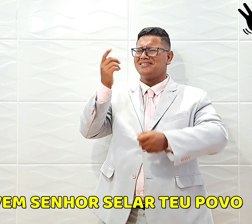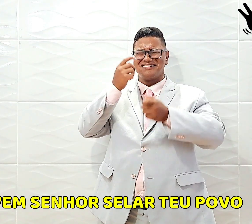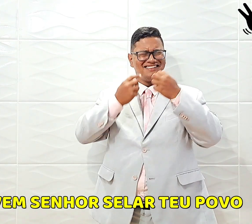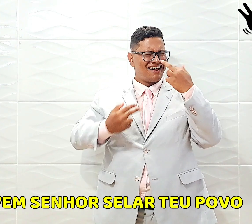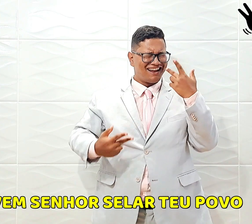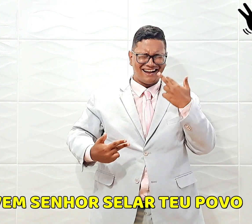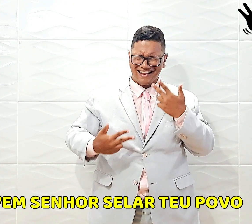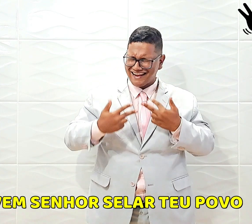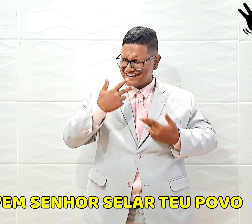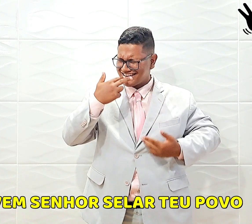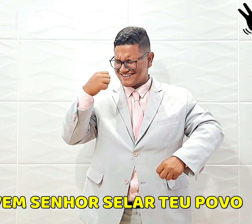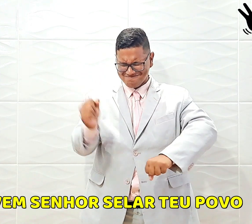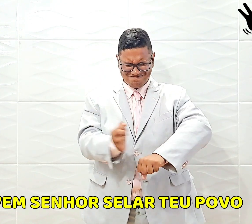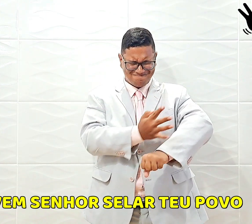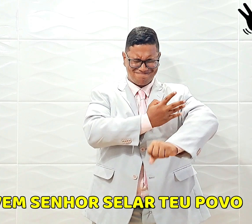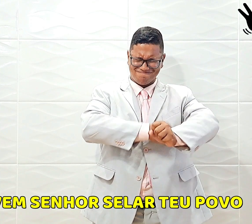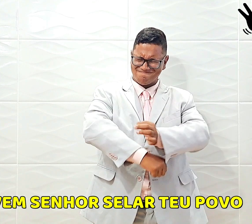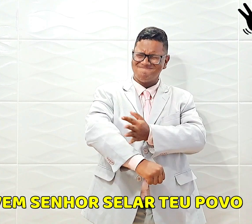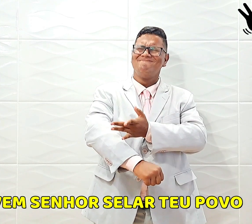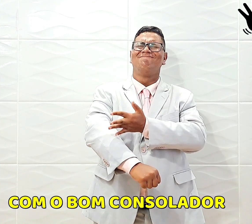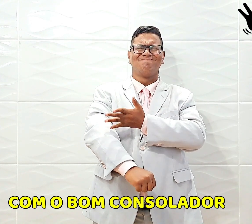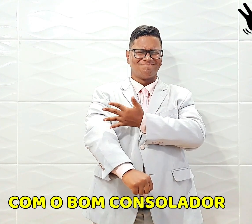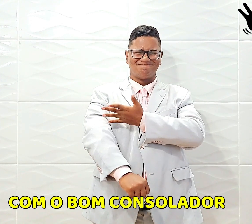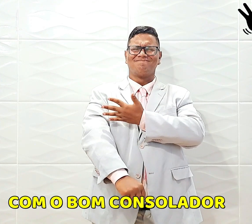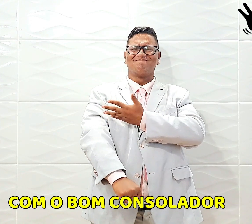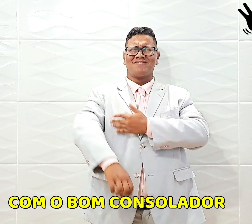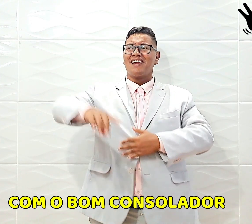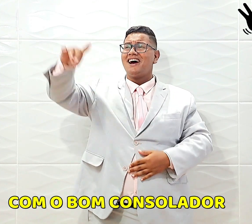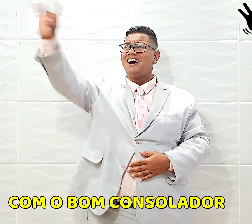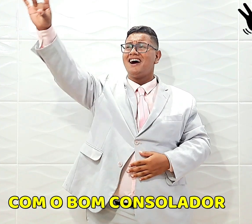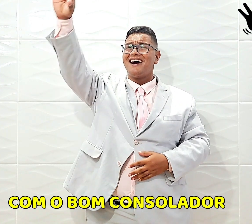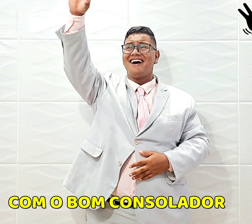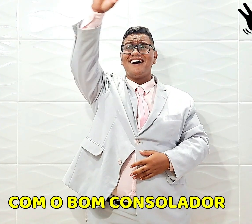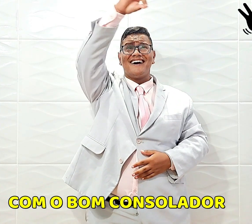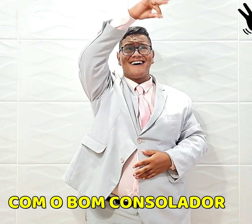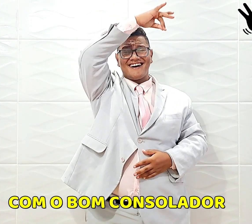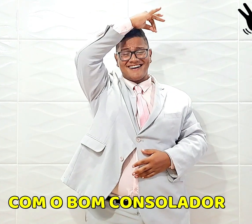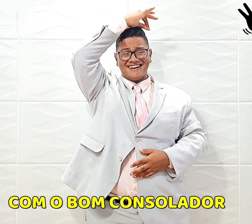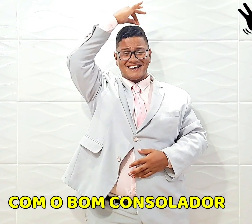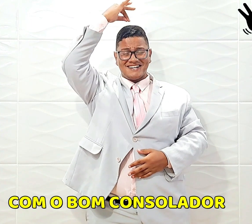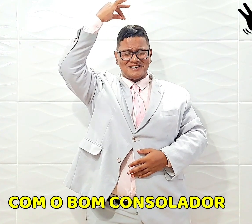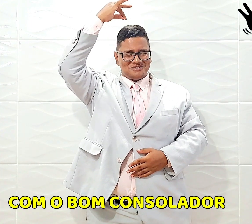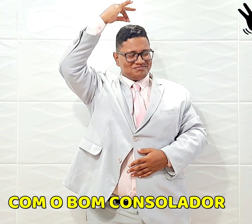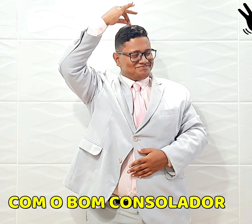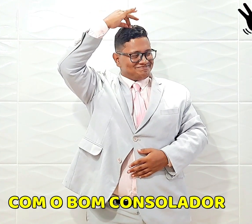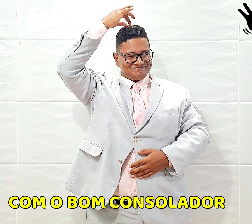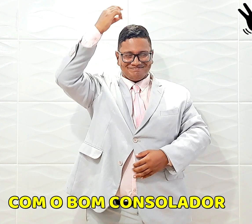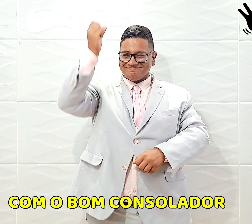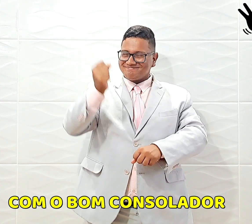selar teu povo com o bom consolador.